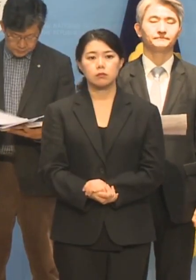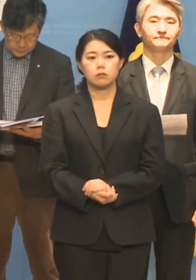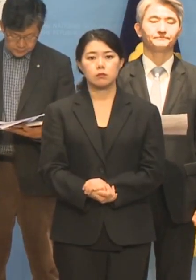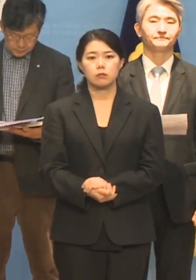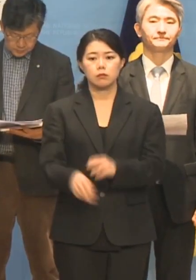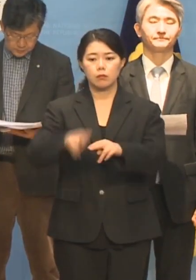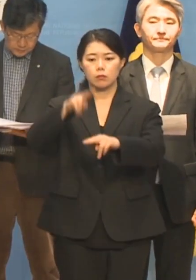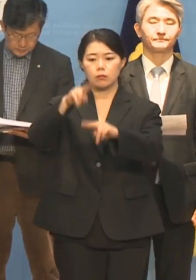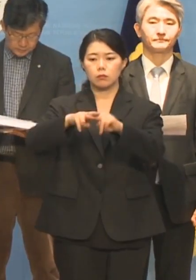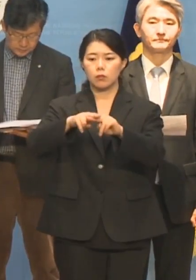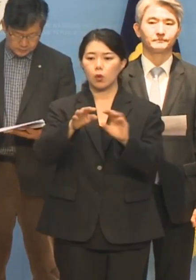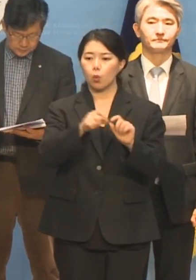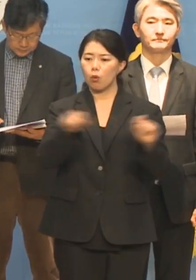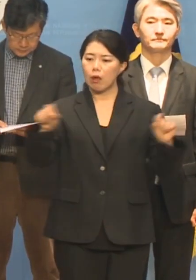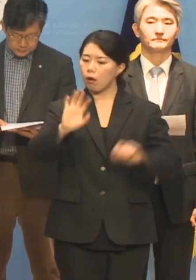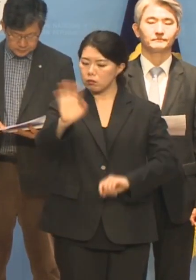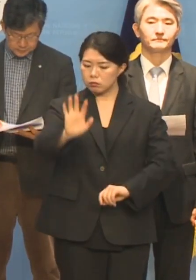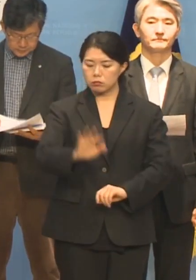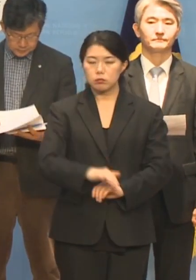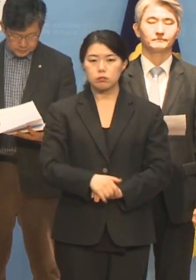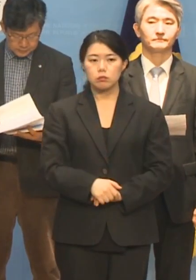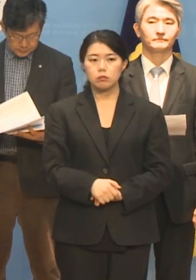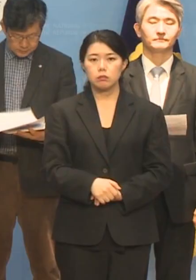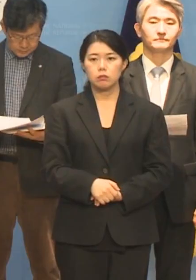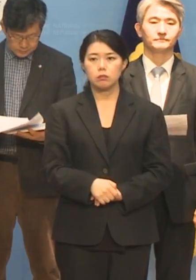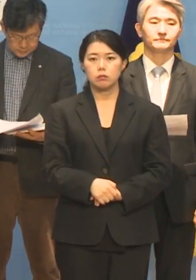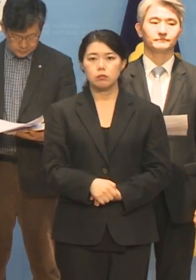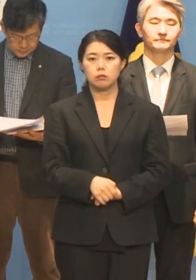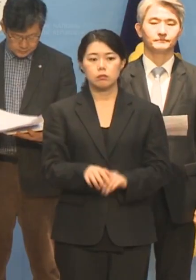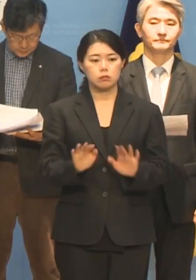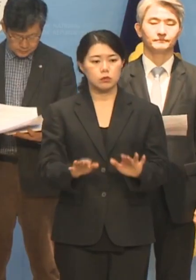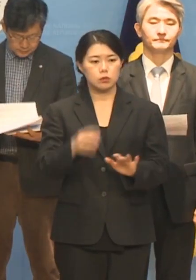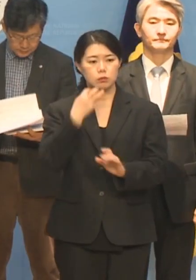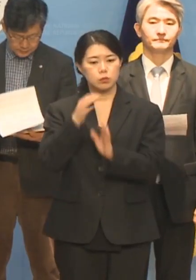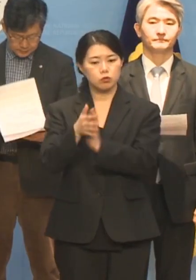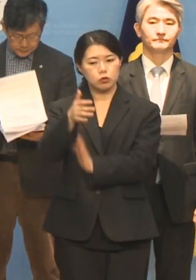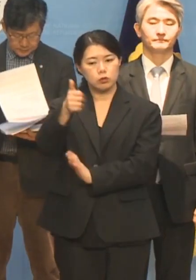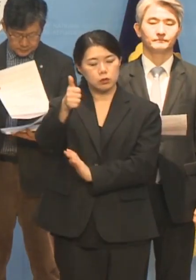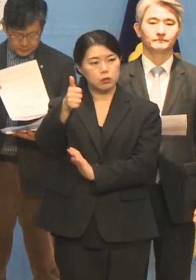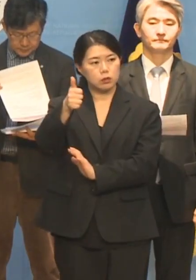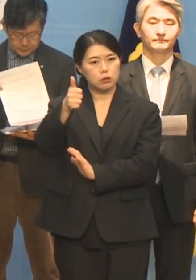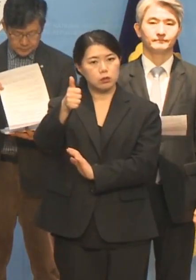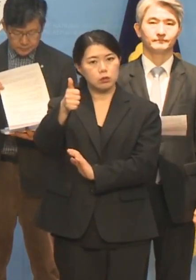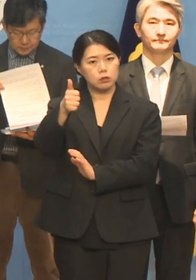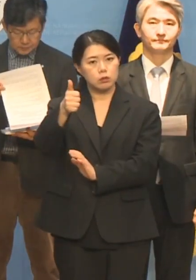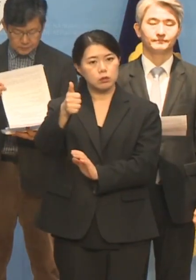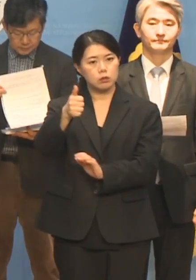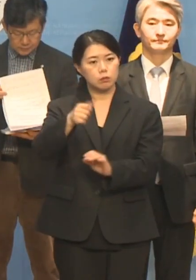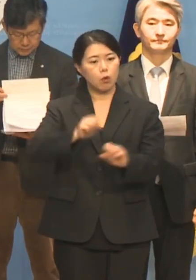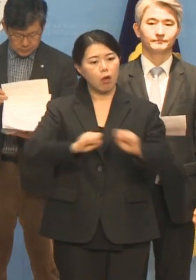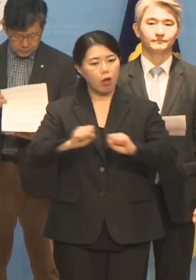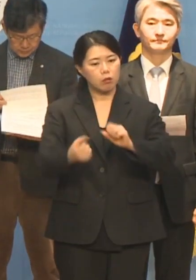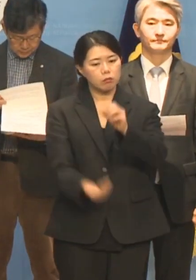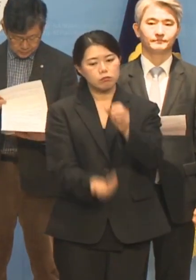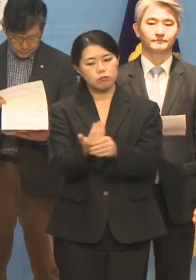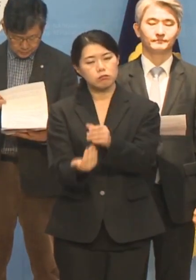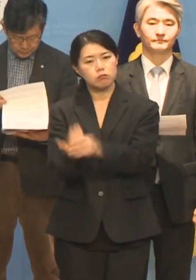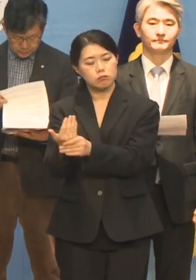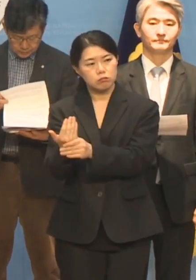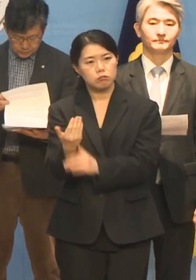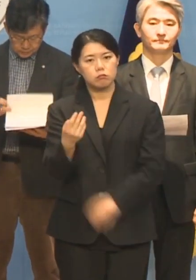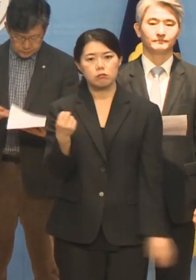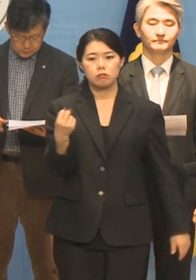임기가 그렇게 오래 남지 않았습니다. 사실 지금 오세훈 시장이 벌인 행정들, 그리고